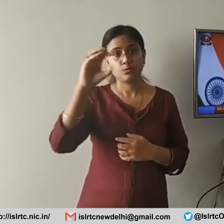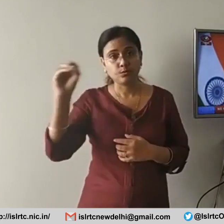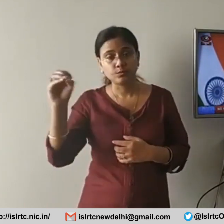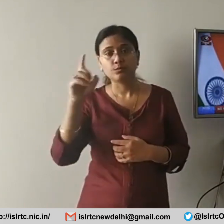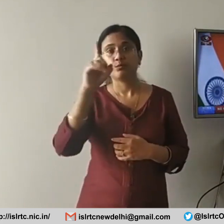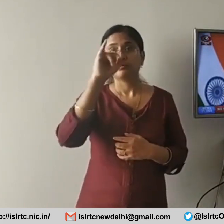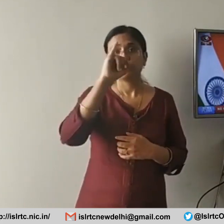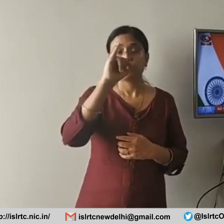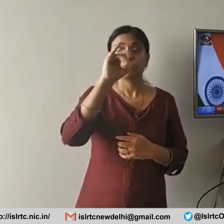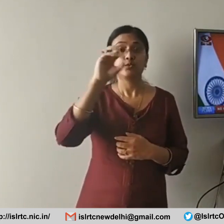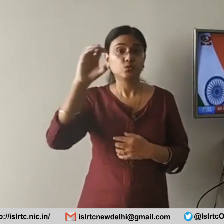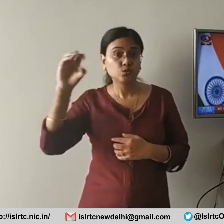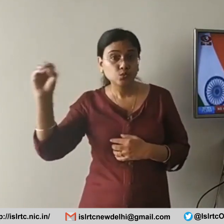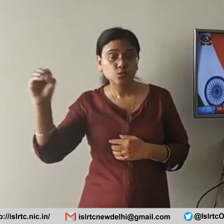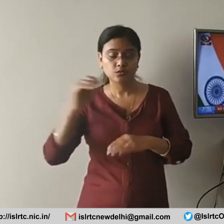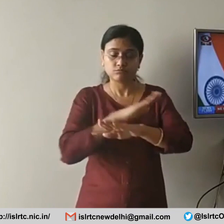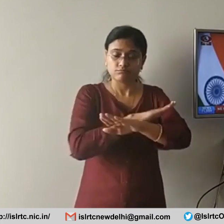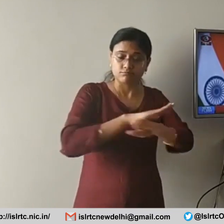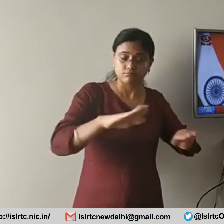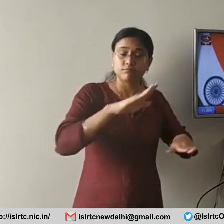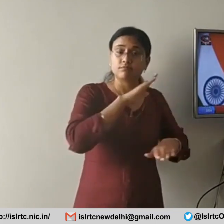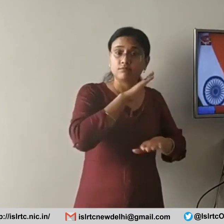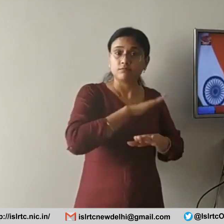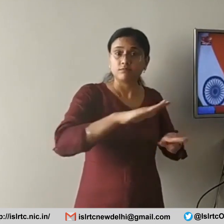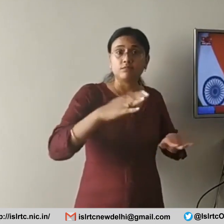1500-1600 बेड्स की जरूरत होती है।